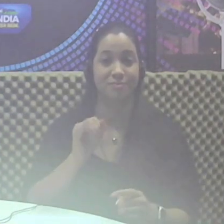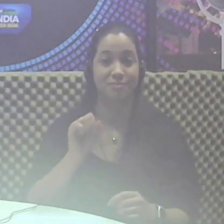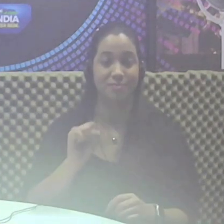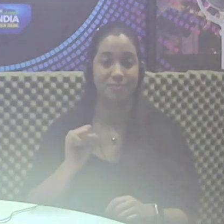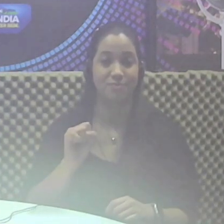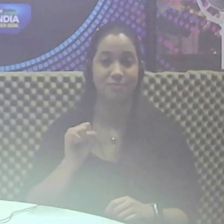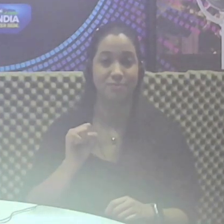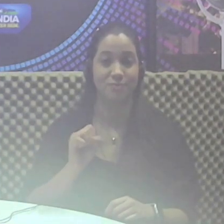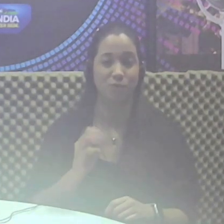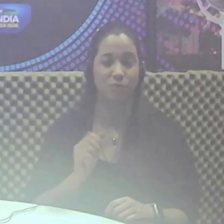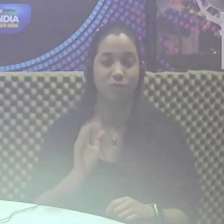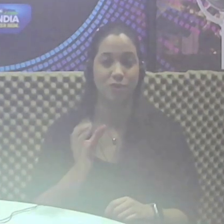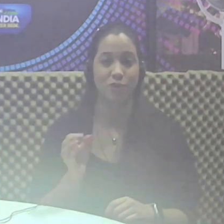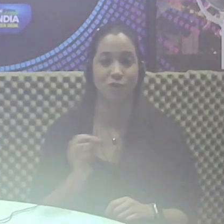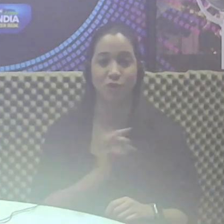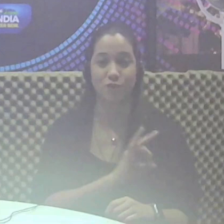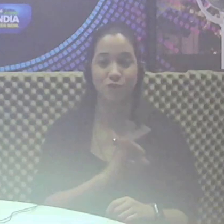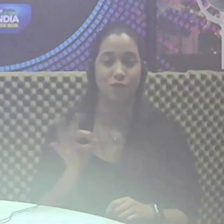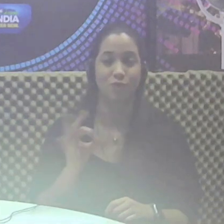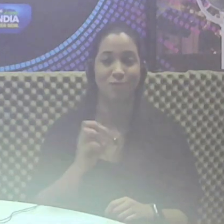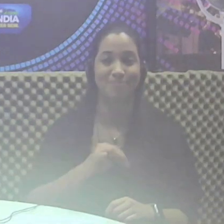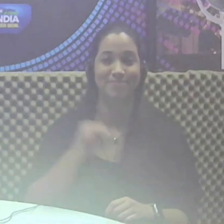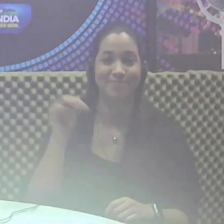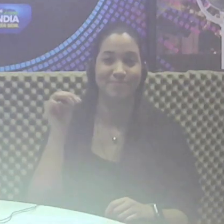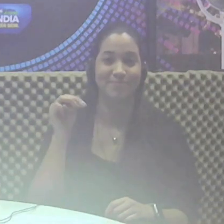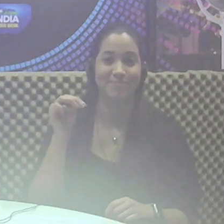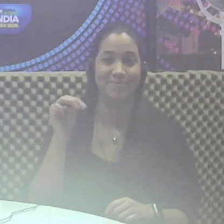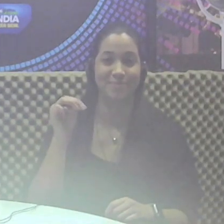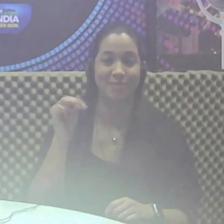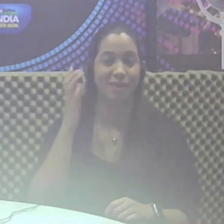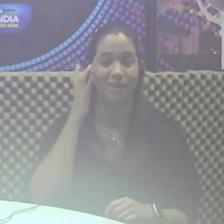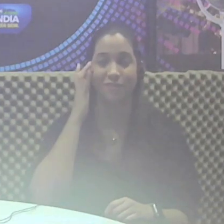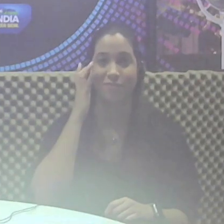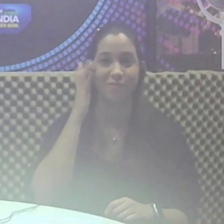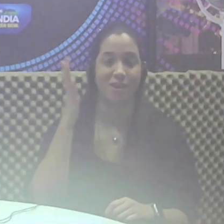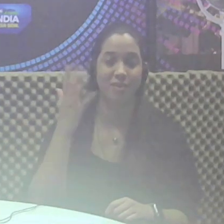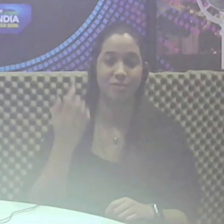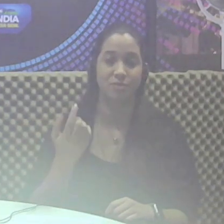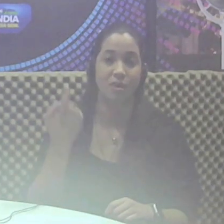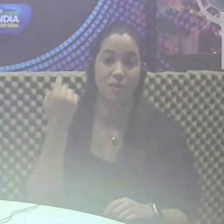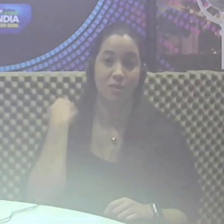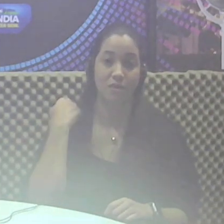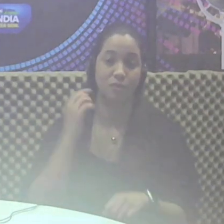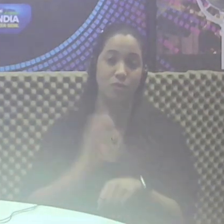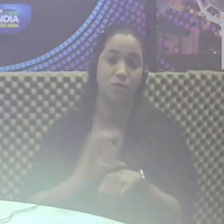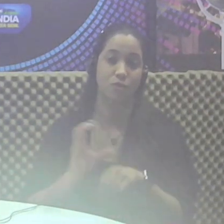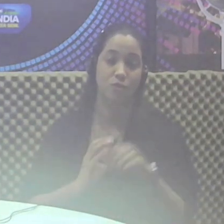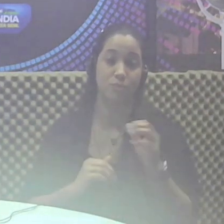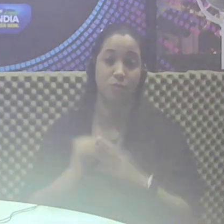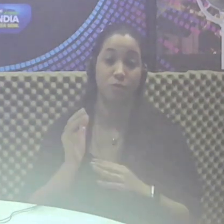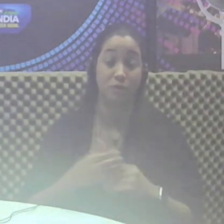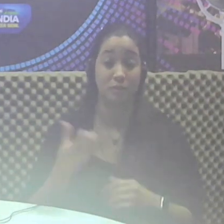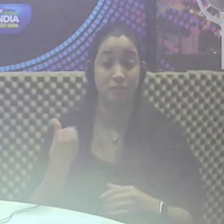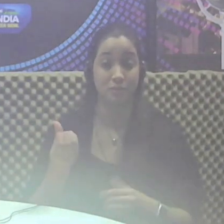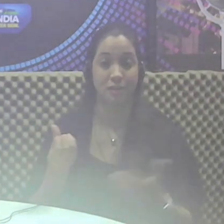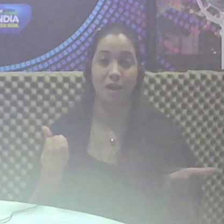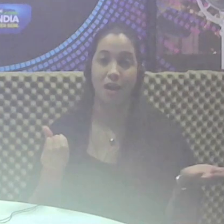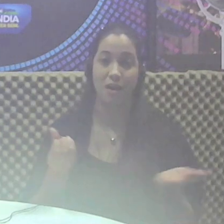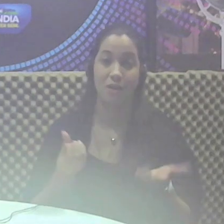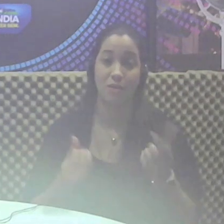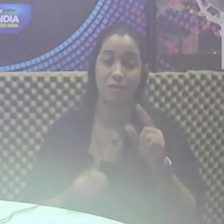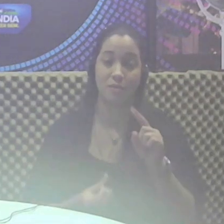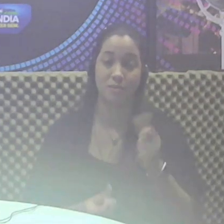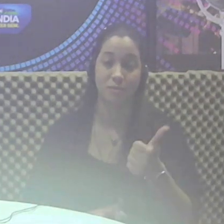e já tem uma unidade novinha no Morumbi. Essa receita não tem erro. Só de cursos profissionalizantes, saltamos de 6